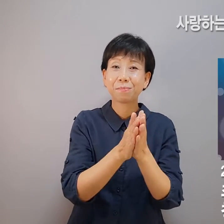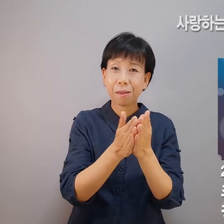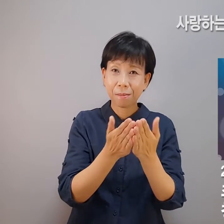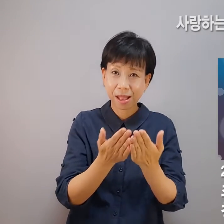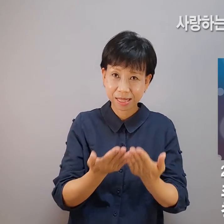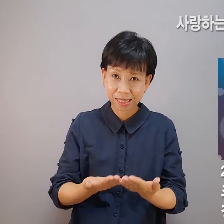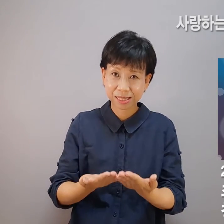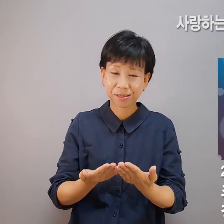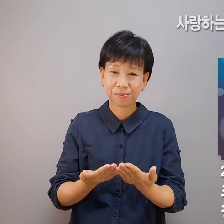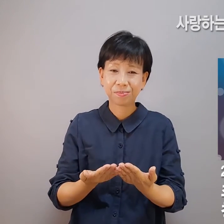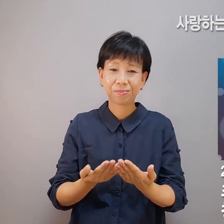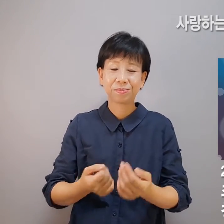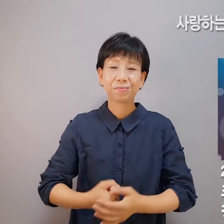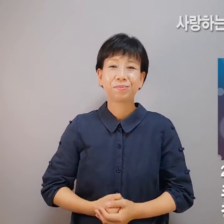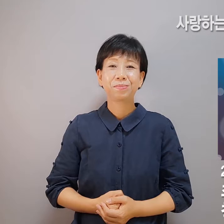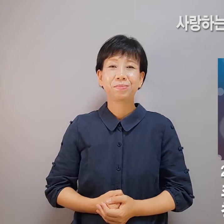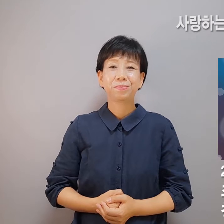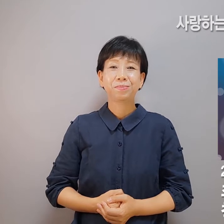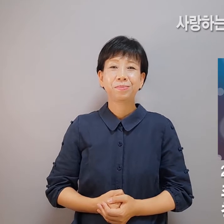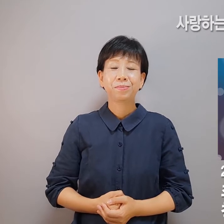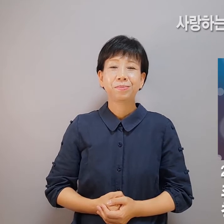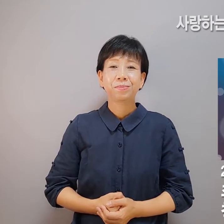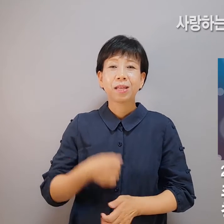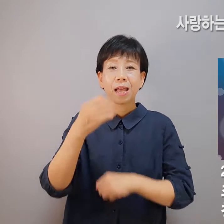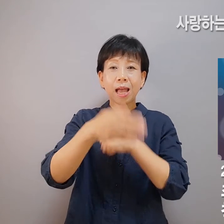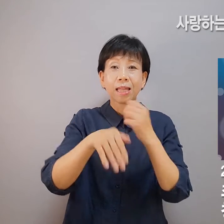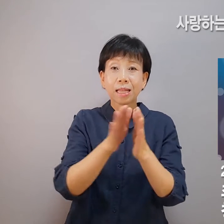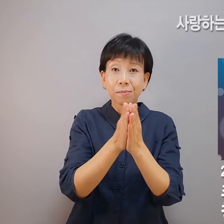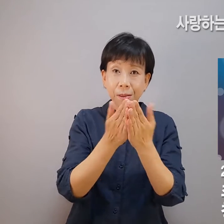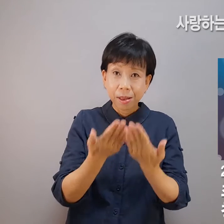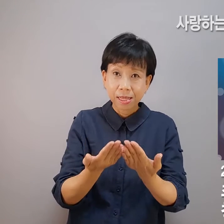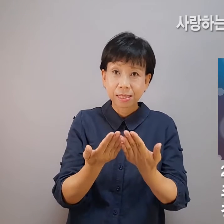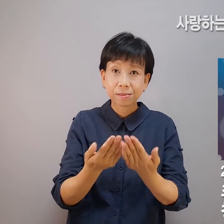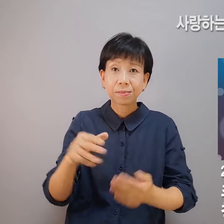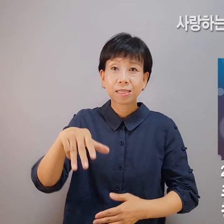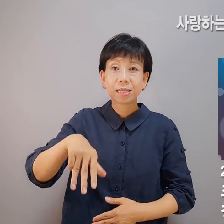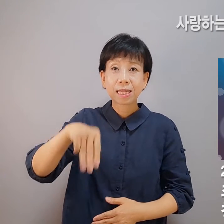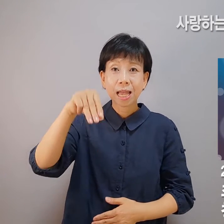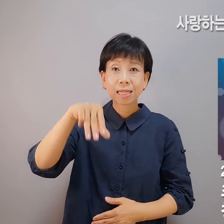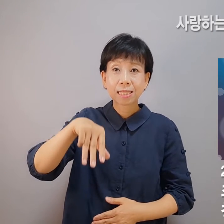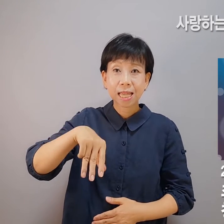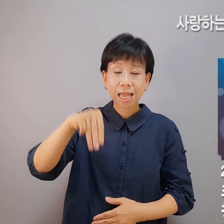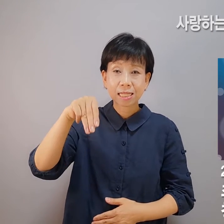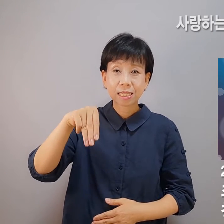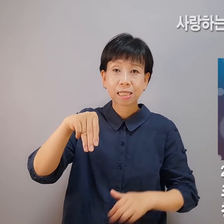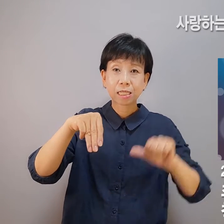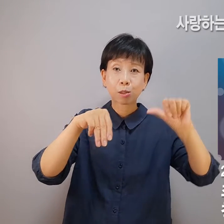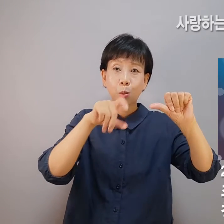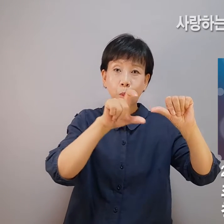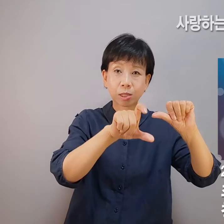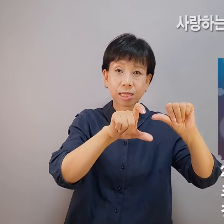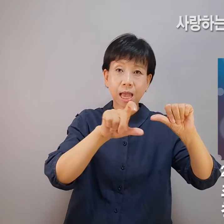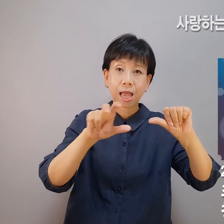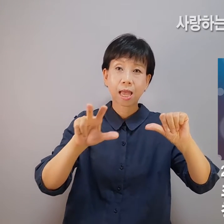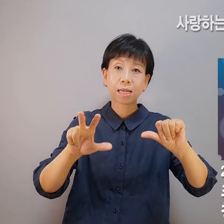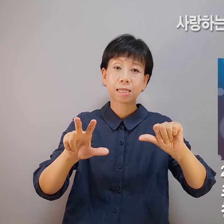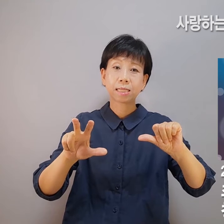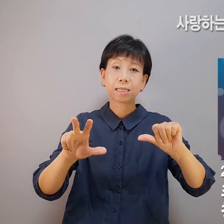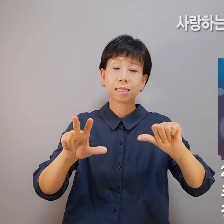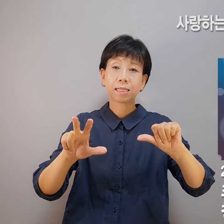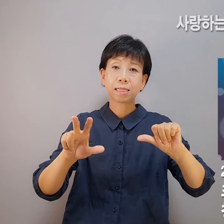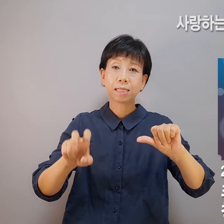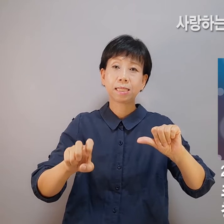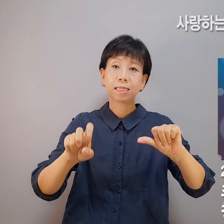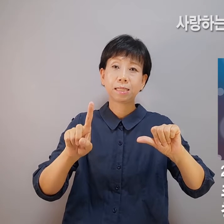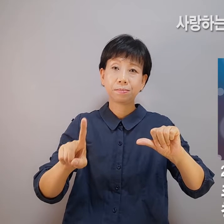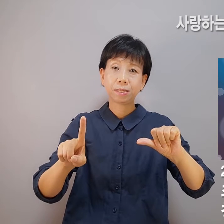같이 찾아보겠습니다. 은혜 받으실 하나님의 말씀은 창세기 5장 21절에서 24절 말씀이